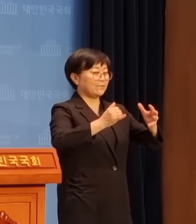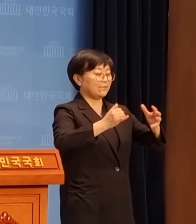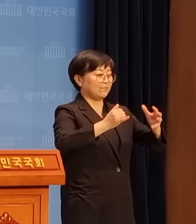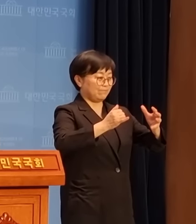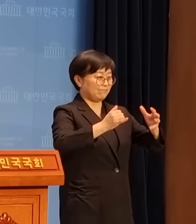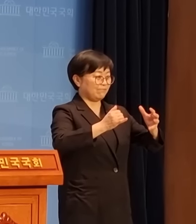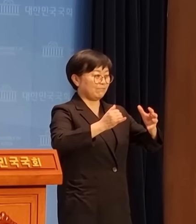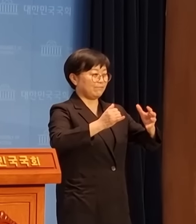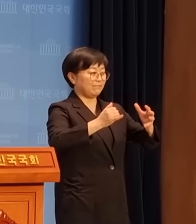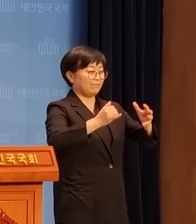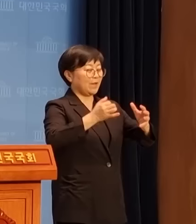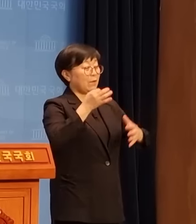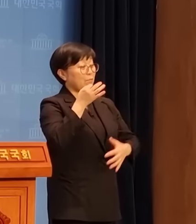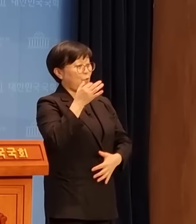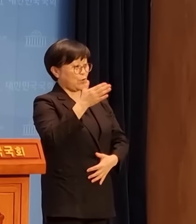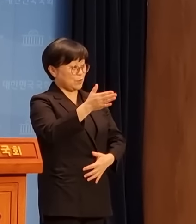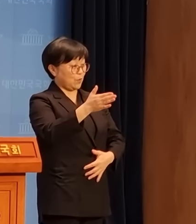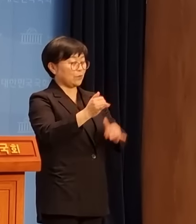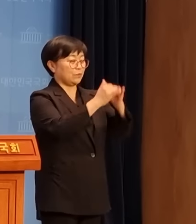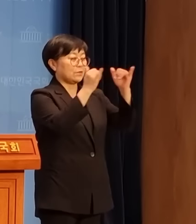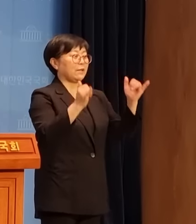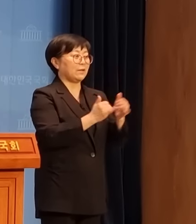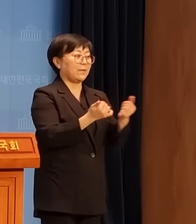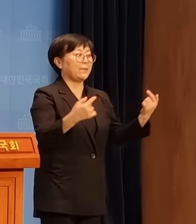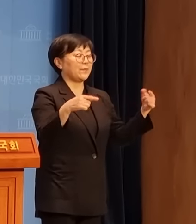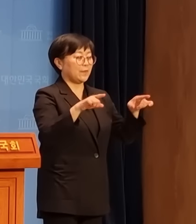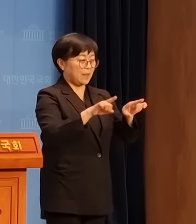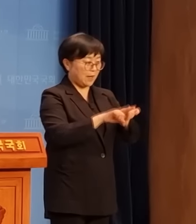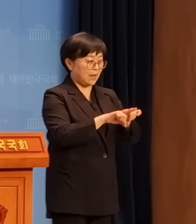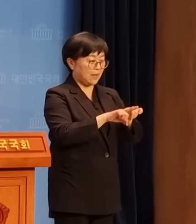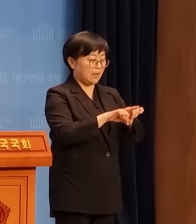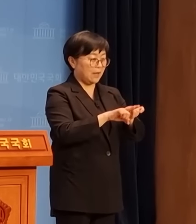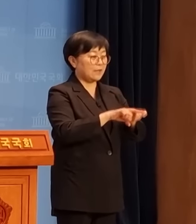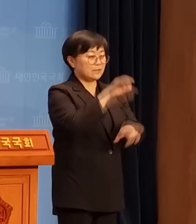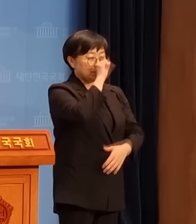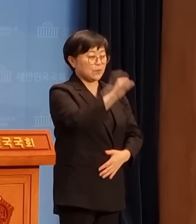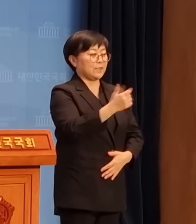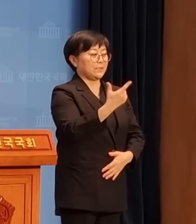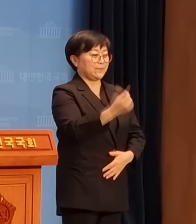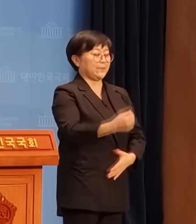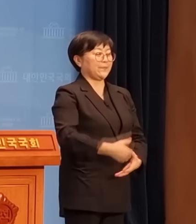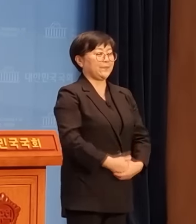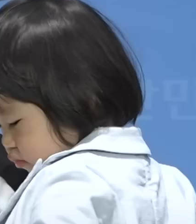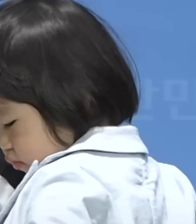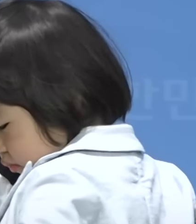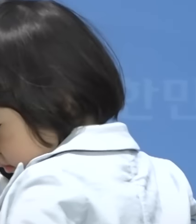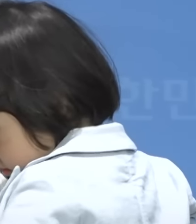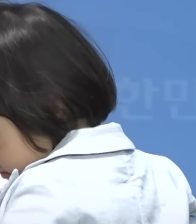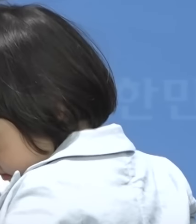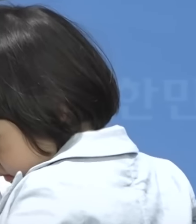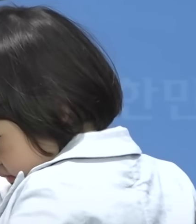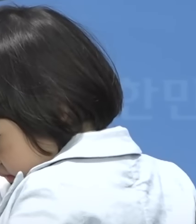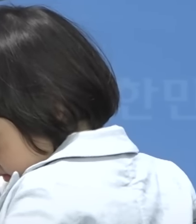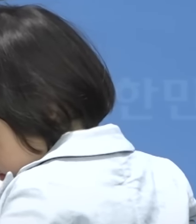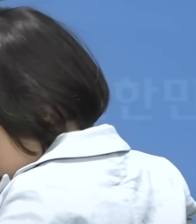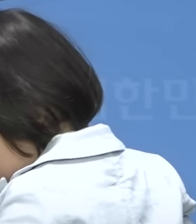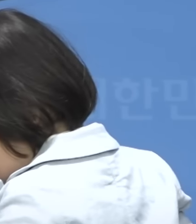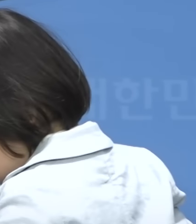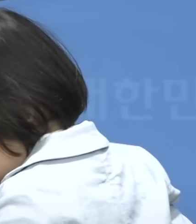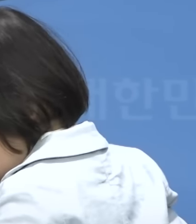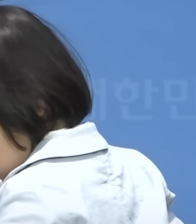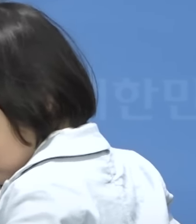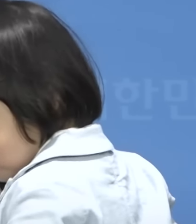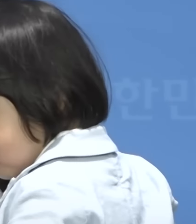기자회견을 통해서 우리가 이 사회가 함께 공유할 수 있다면 좋겠습니다. 조금 불편하고